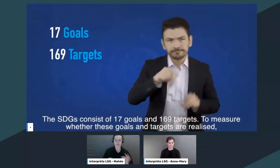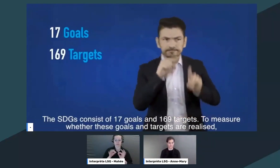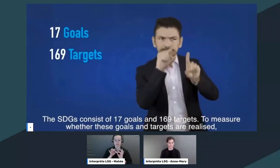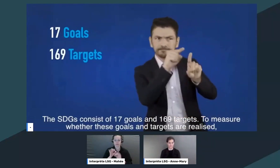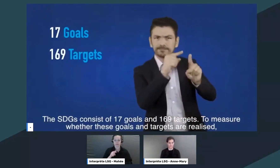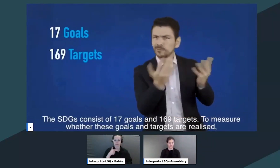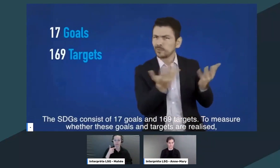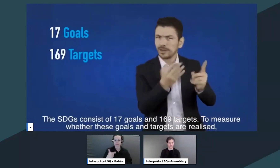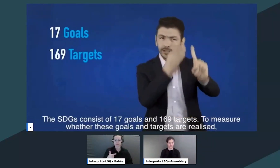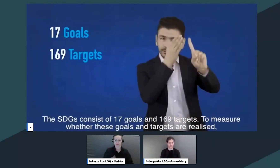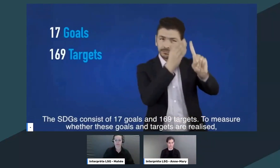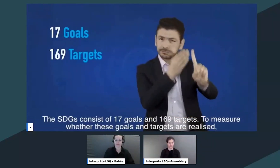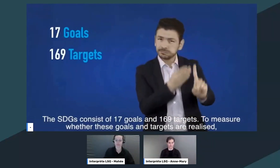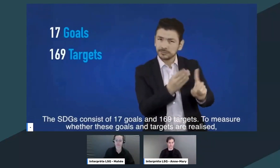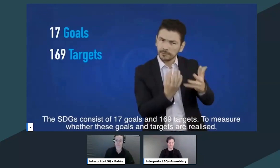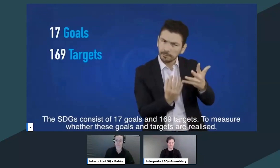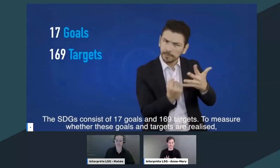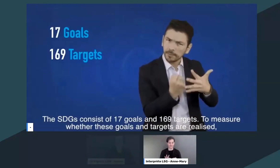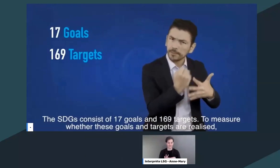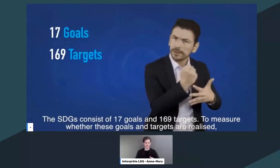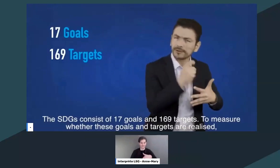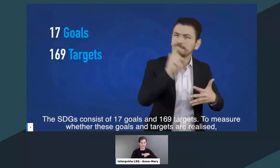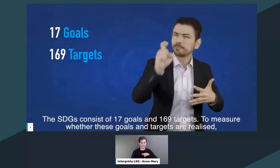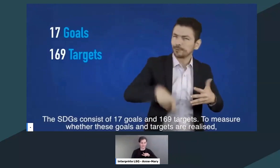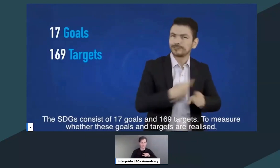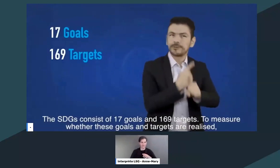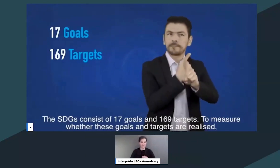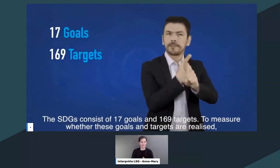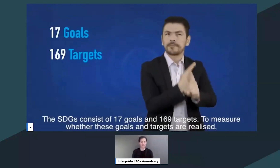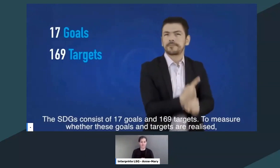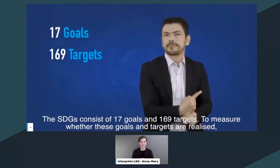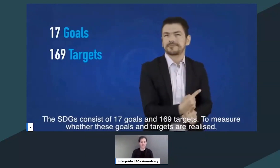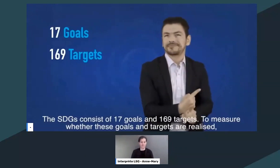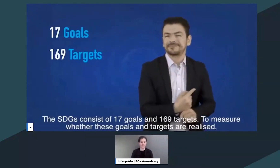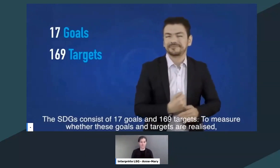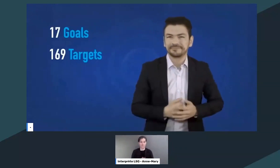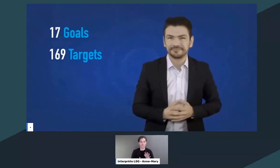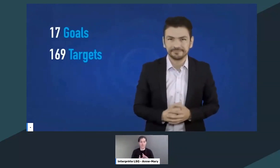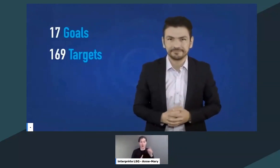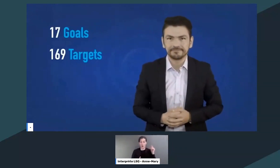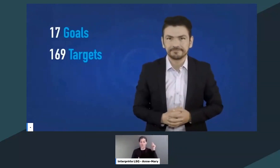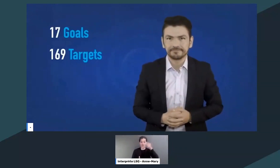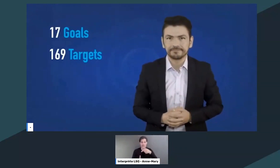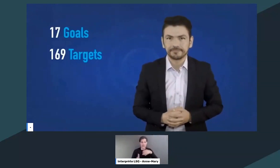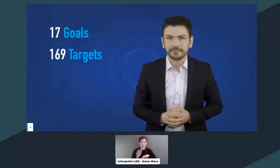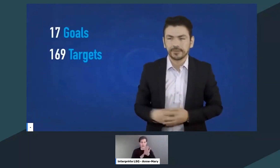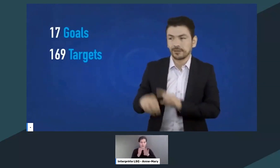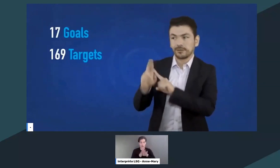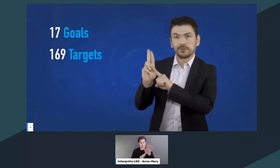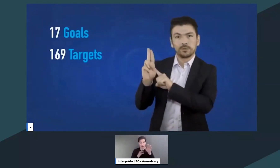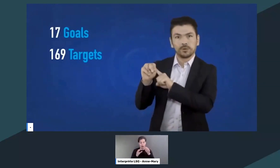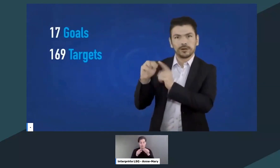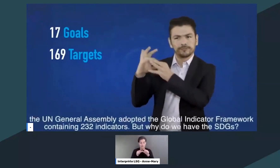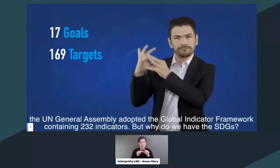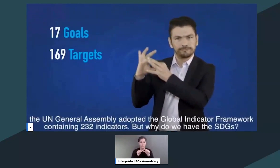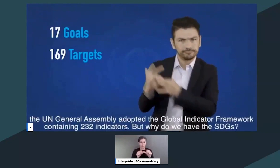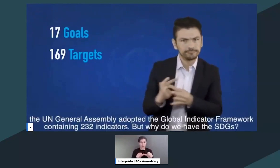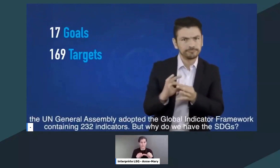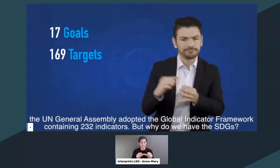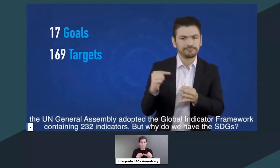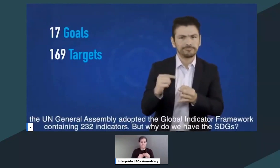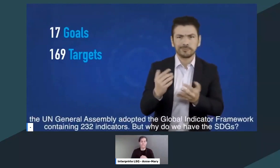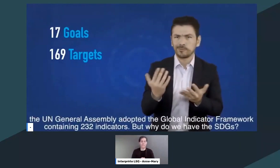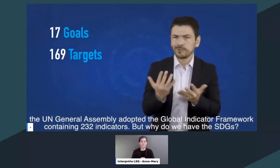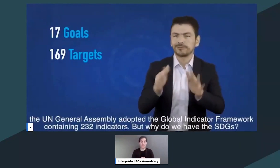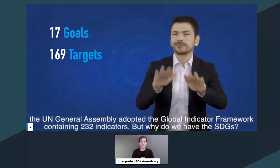pour justement mesurer les objectifs. Donc, l'Assemblée générale des Nations unies